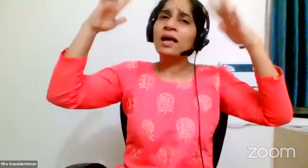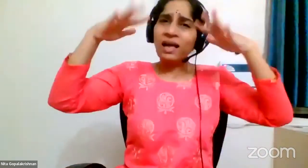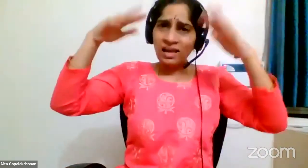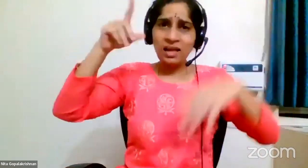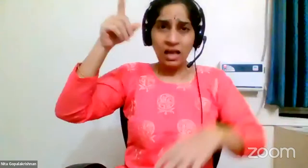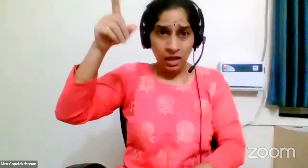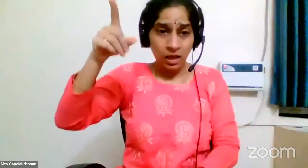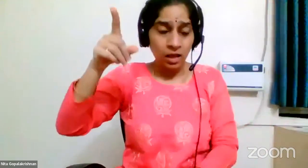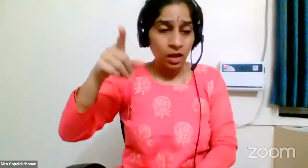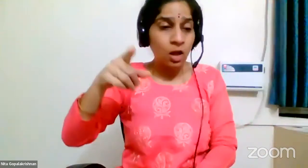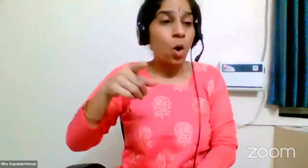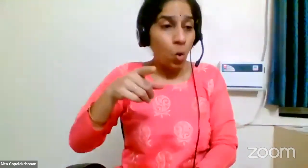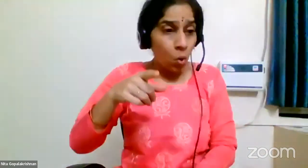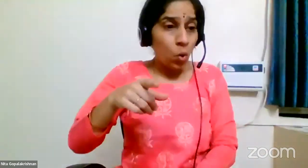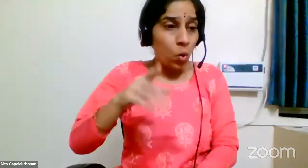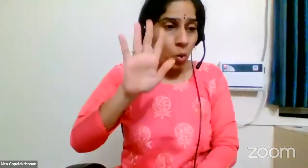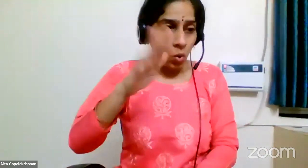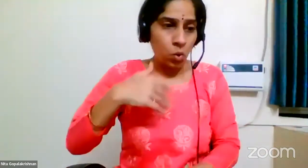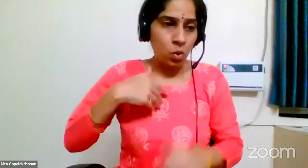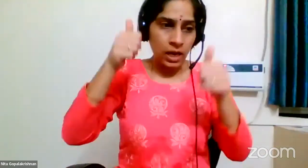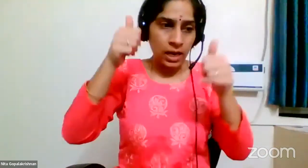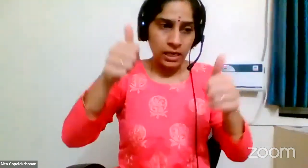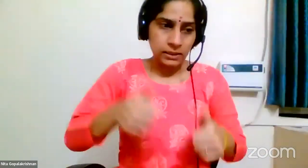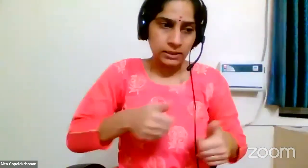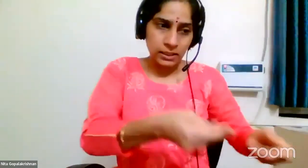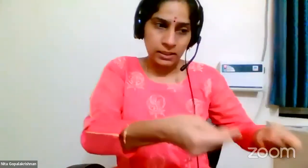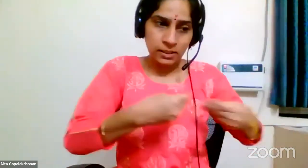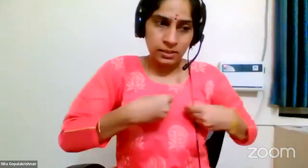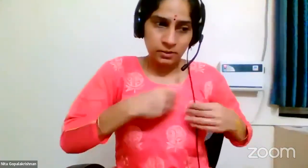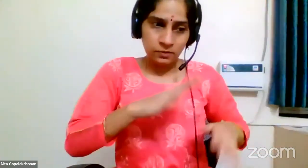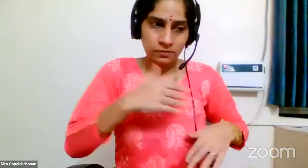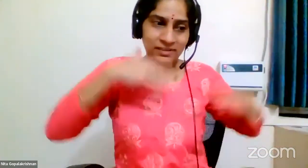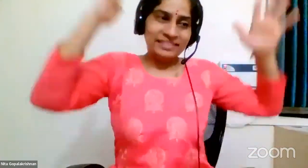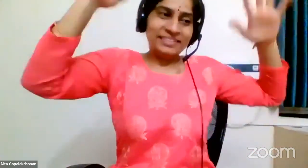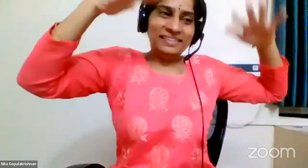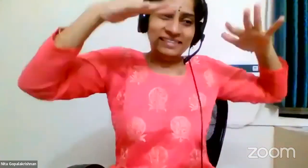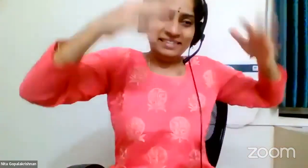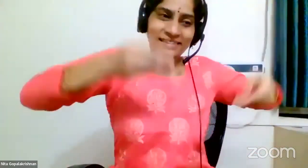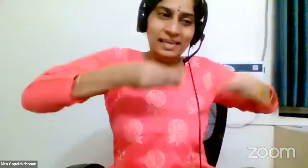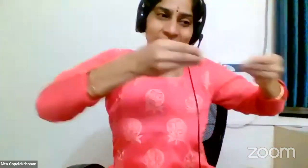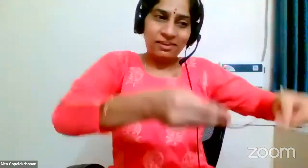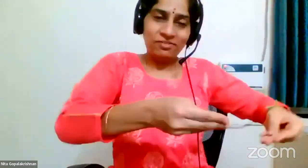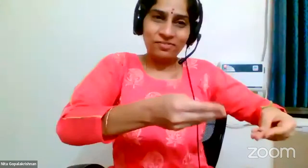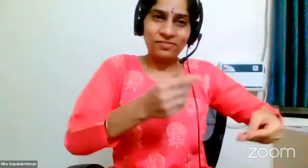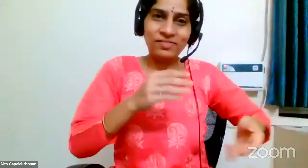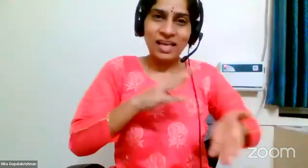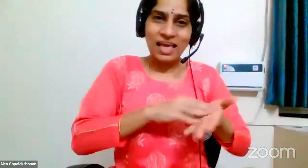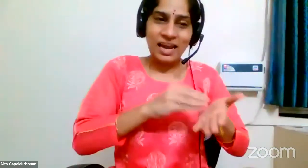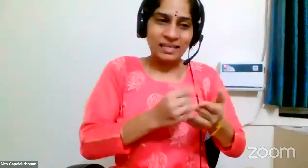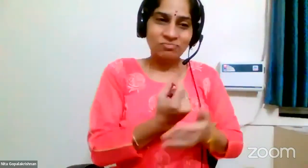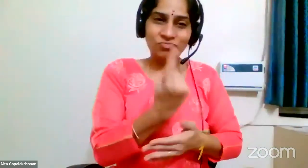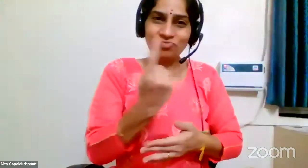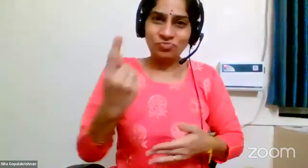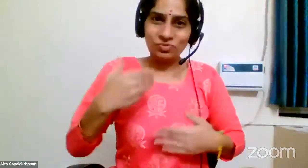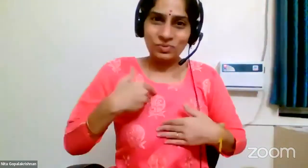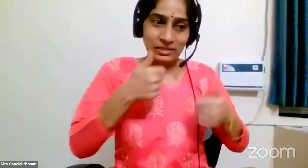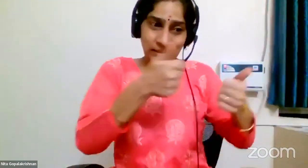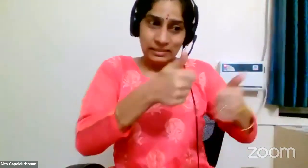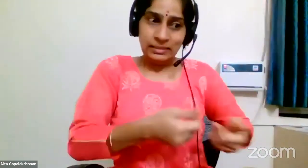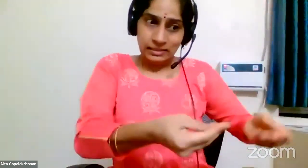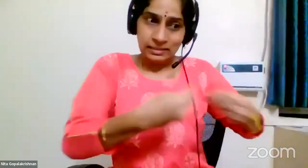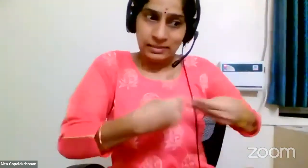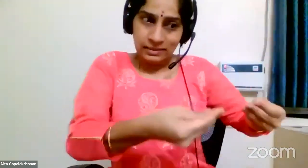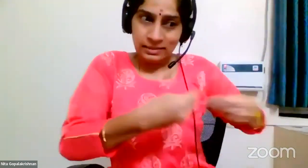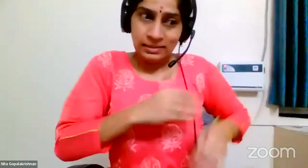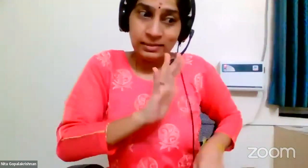है, नदियों में भी बरसती है। वो इस बात को सोच के जो है, बादल जो है इस बात को सोच के नहीं बरसते कि मेरे को जो है अन्न उगाना